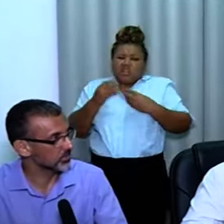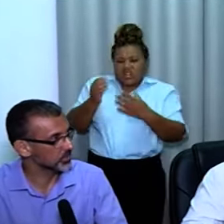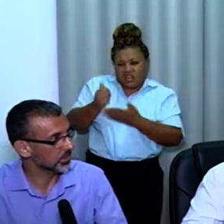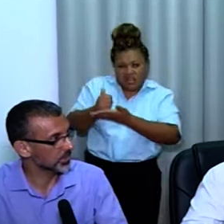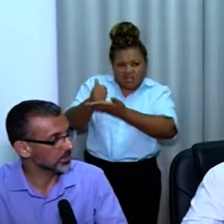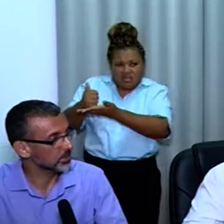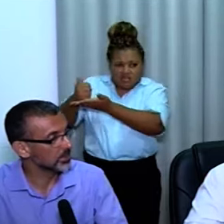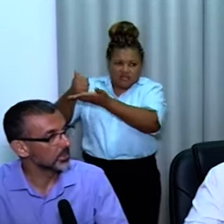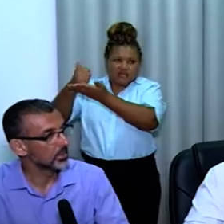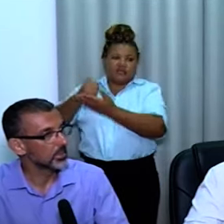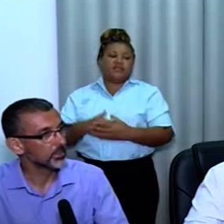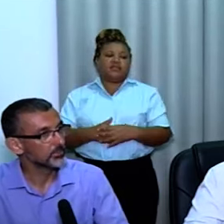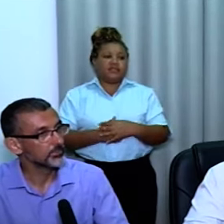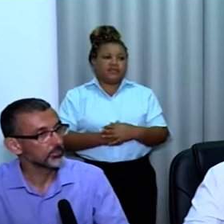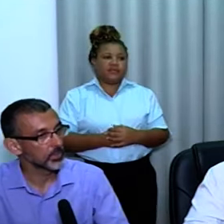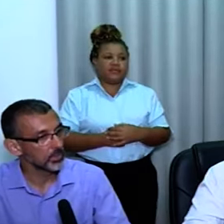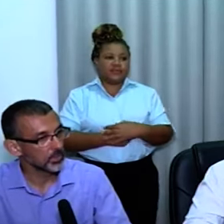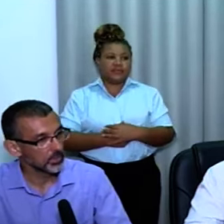pour un soyal.